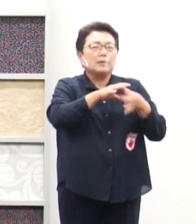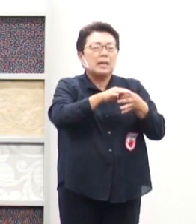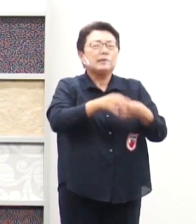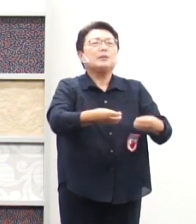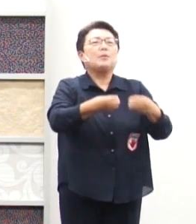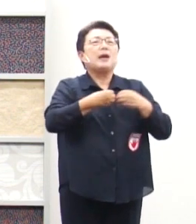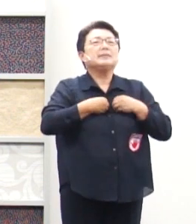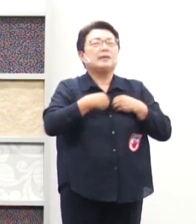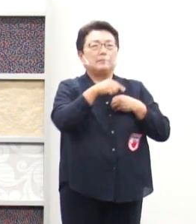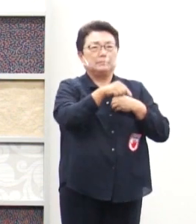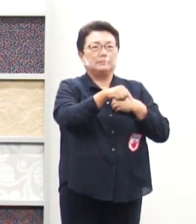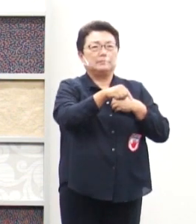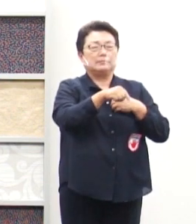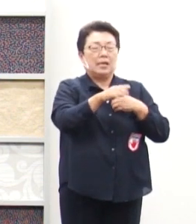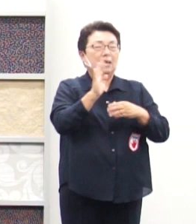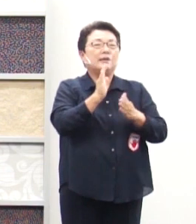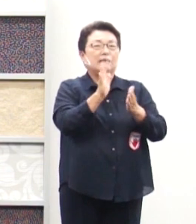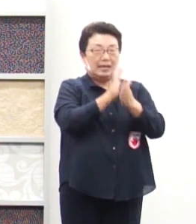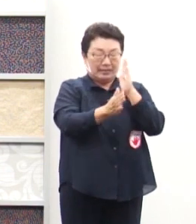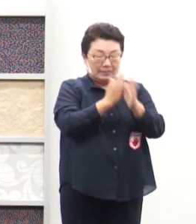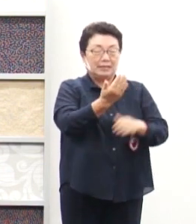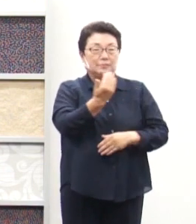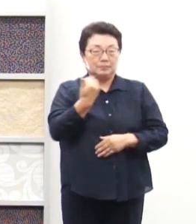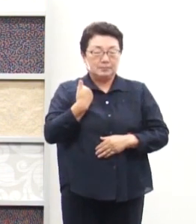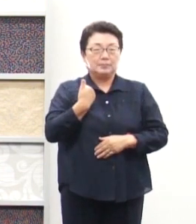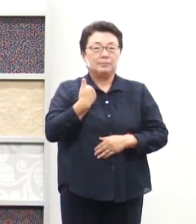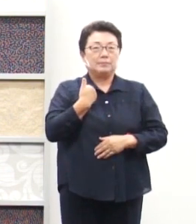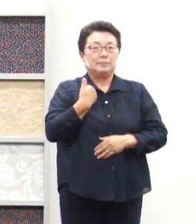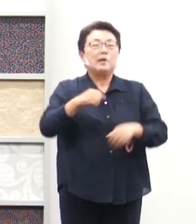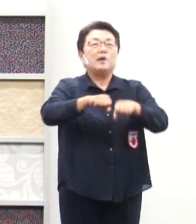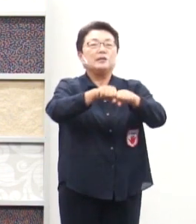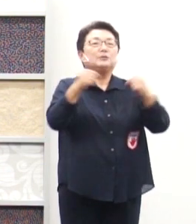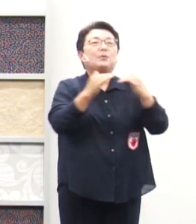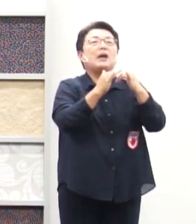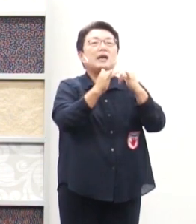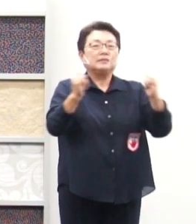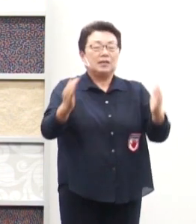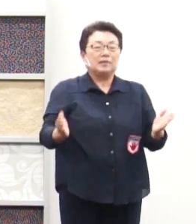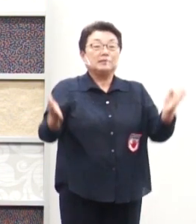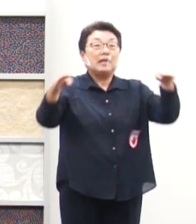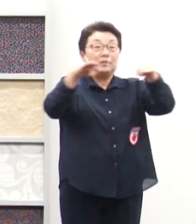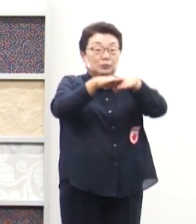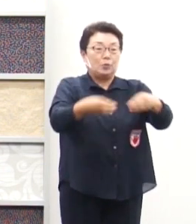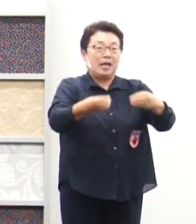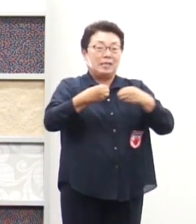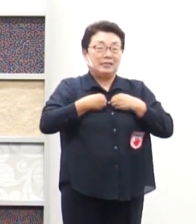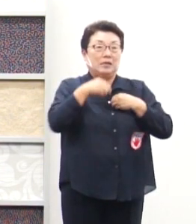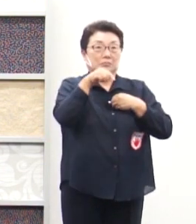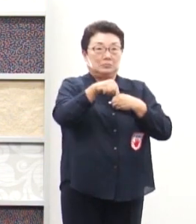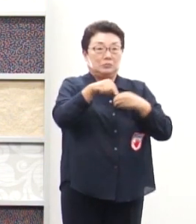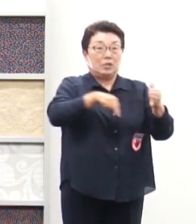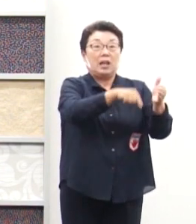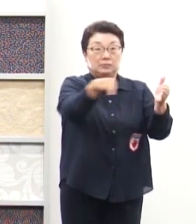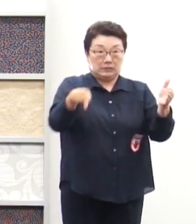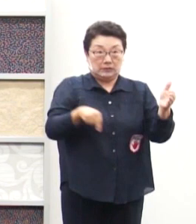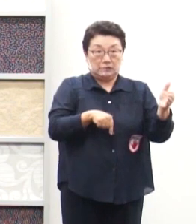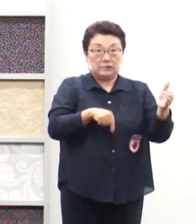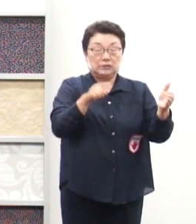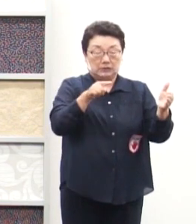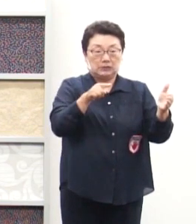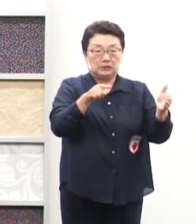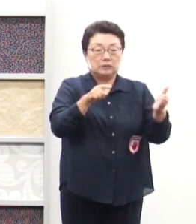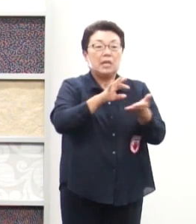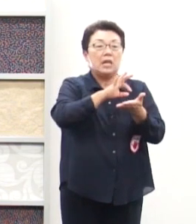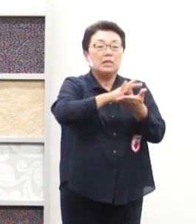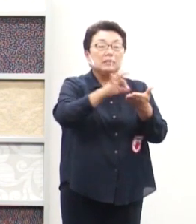職場関係ですが、その前にやっぱりメインの障害者の施設、障害者の施設はですね、利